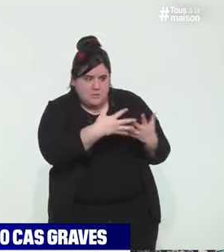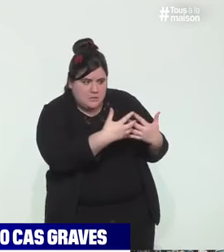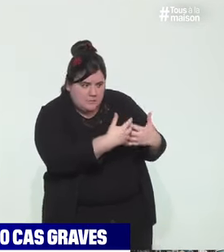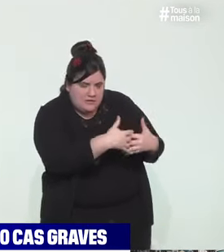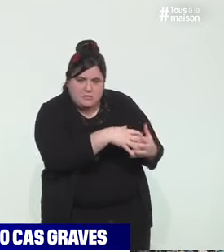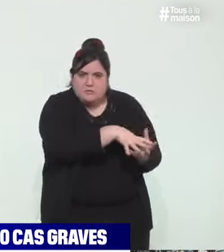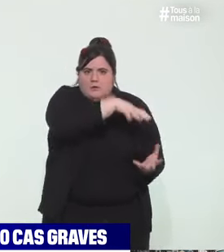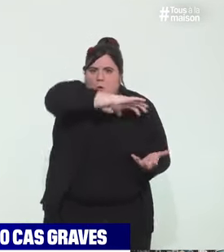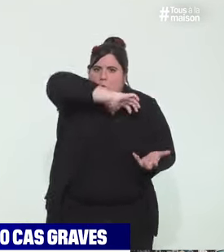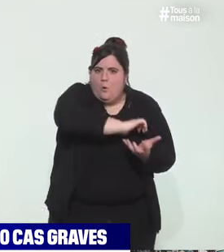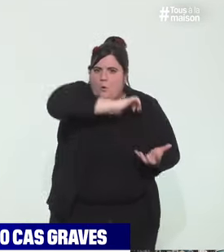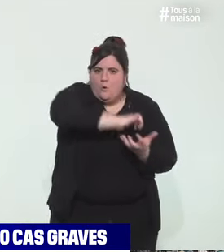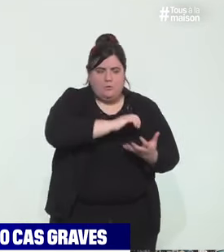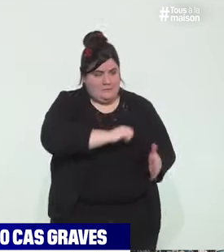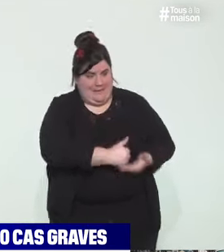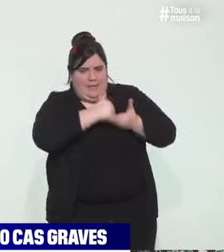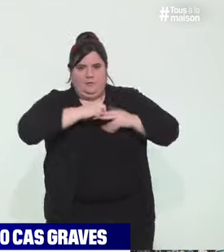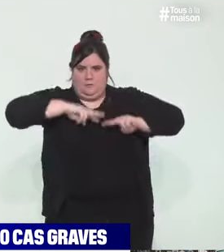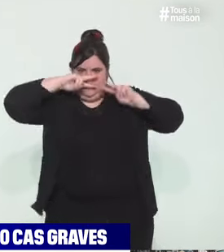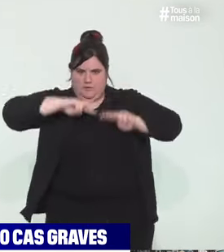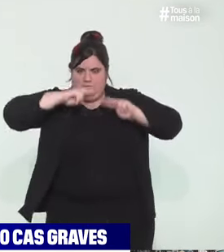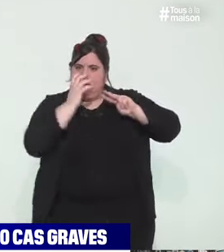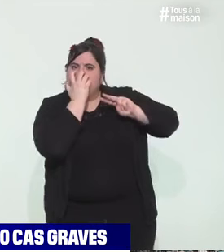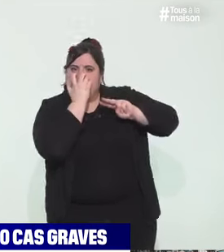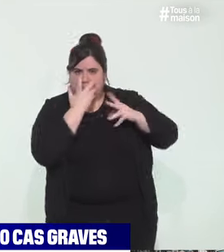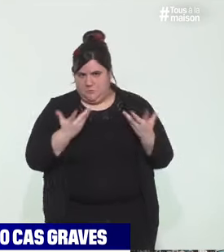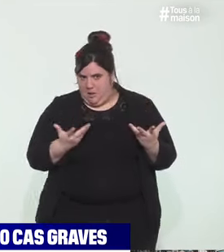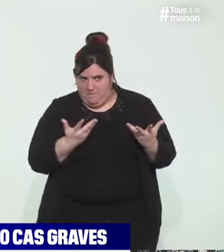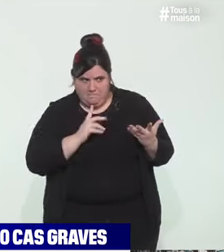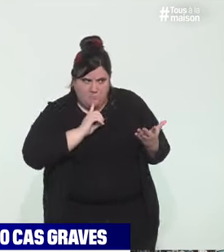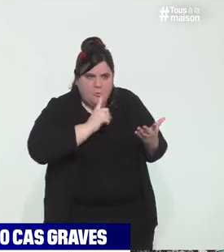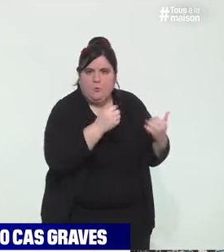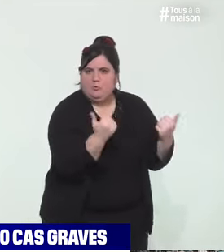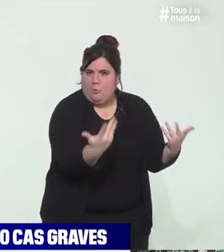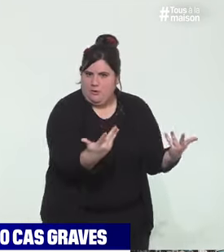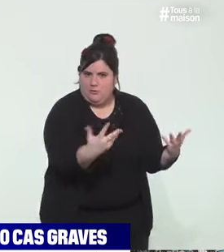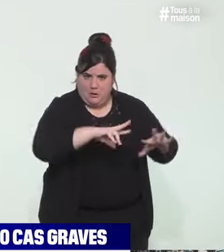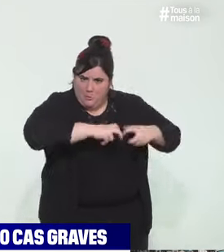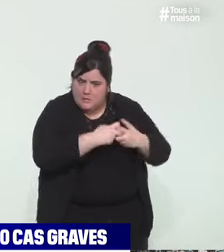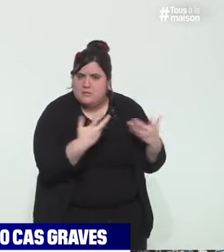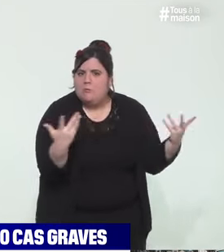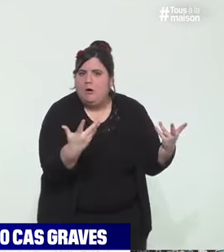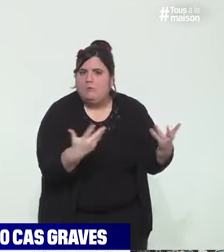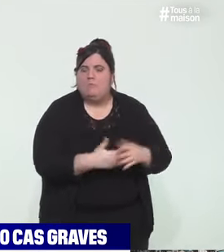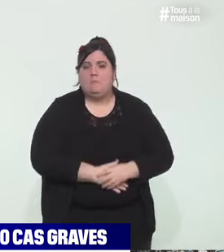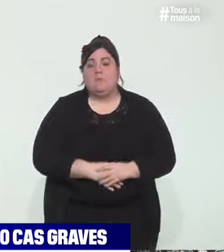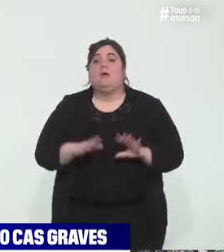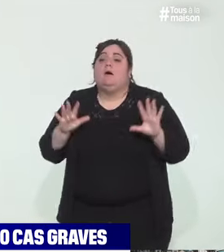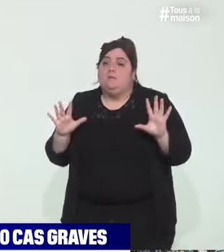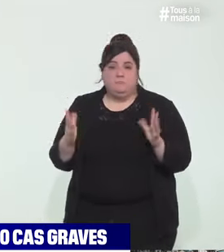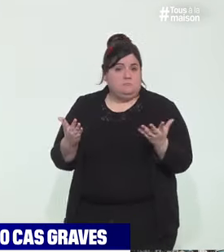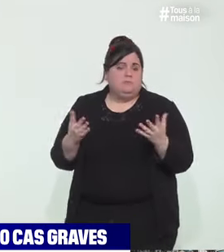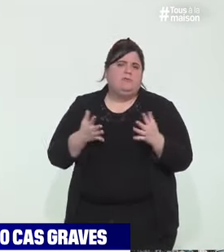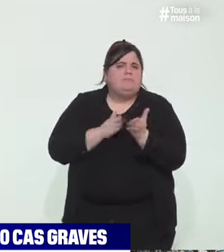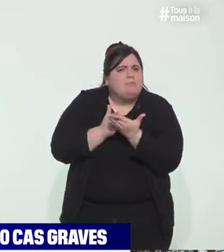dans les hôpitaux? Alors, je crois que c'est un projet de fabrication de respirateurs en 3D. Donc, je crois que ce projet a été envoyé au ministère de la Santé et qu'il fait l'objet actuellement